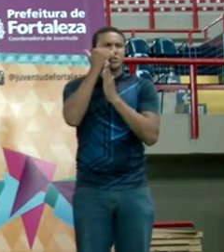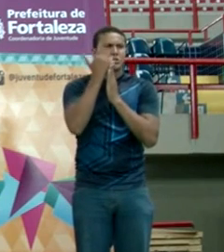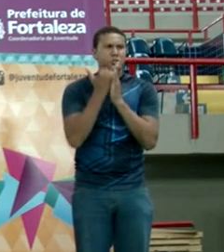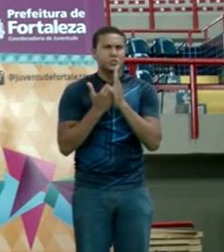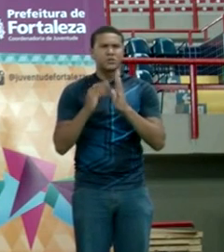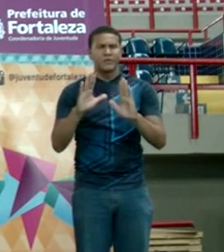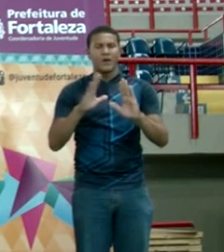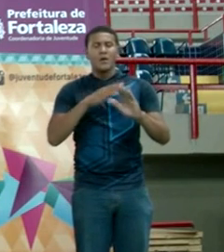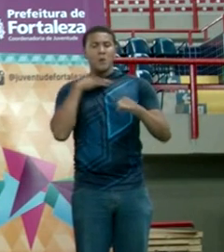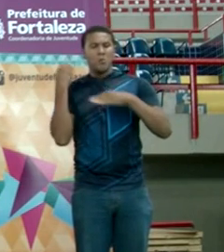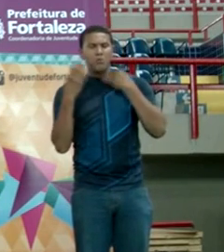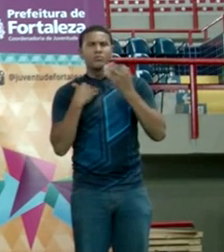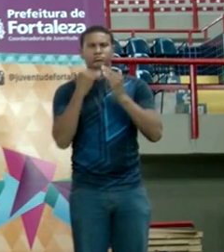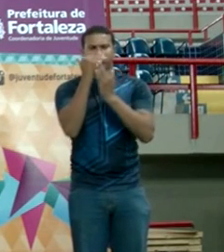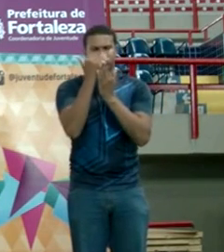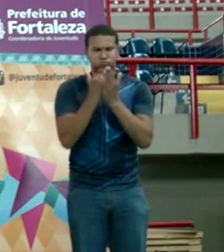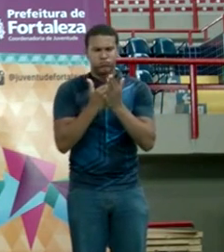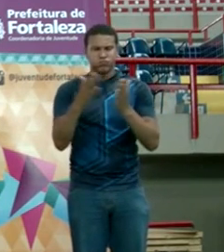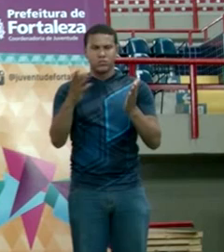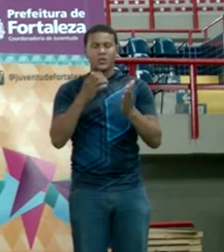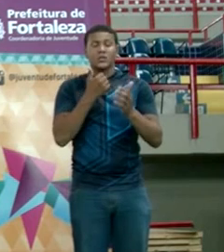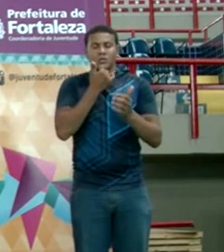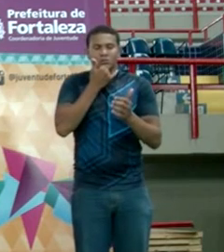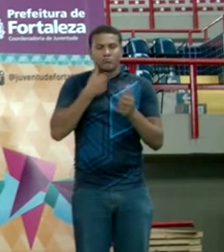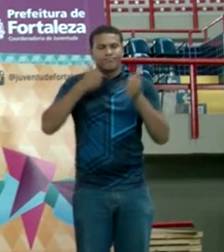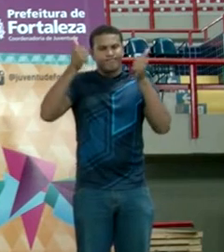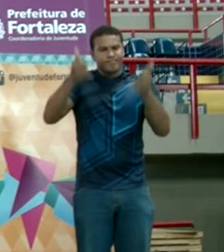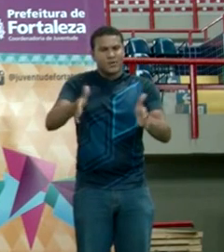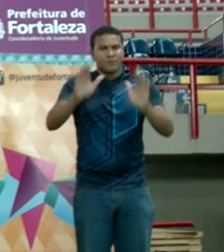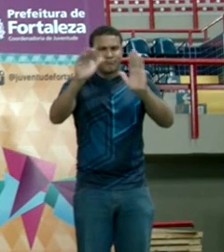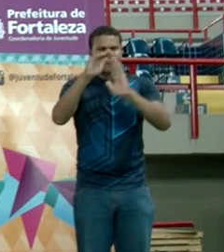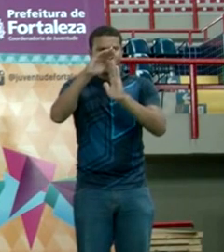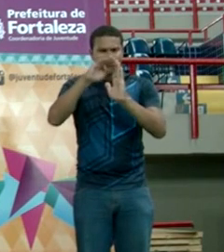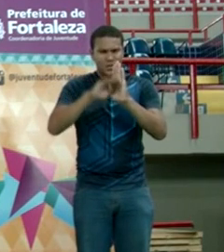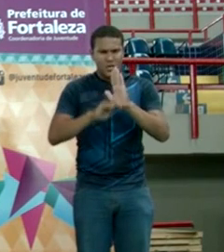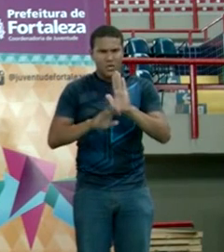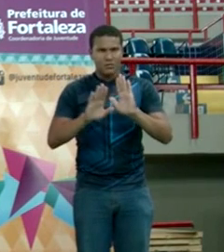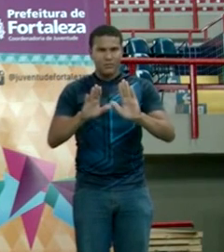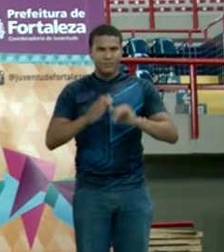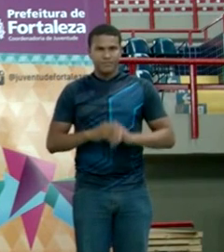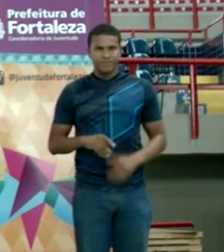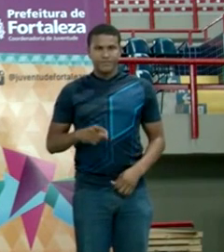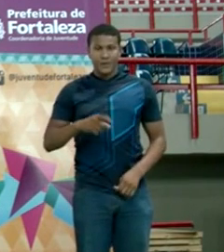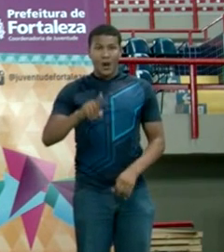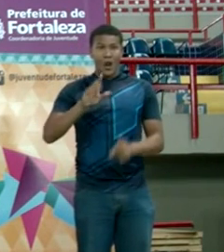mortes, ia gastar menos com armas nucleares. Começa a